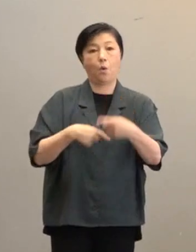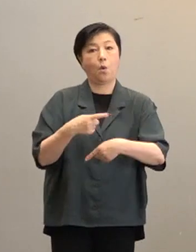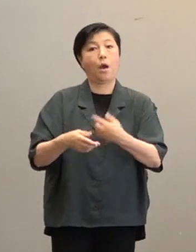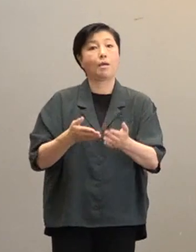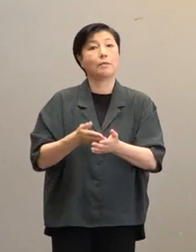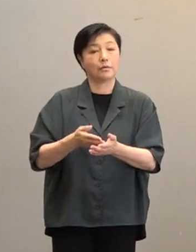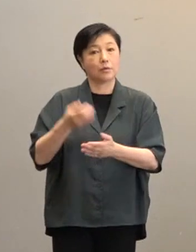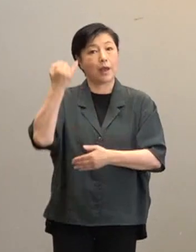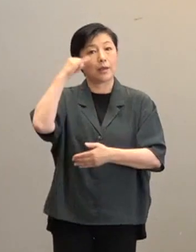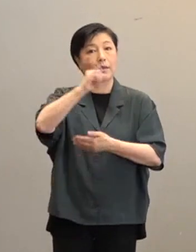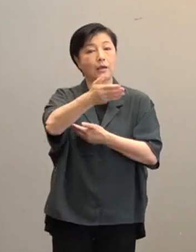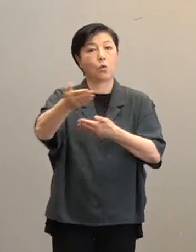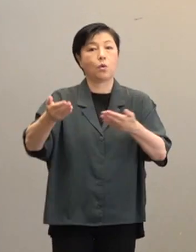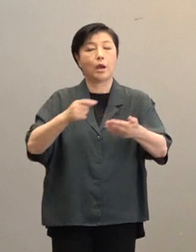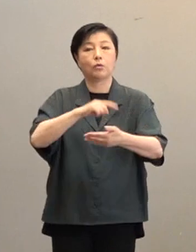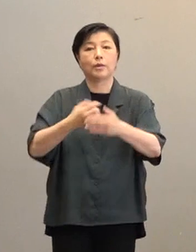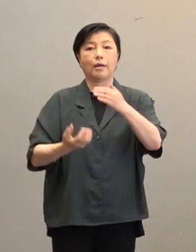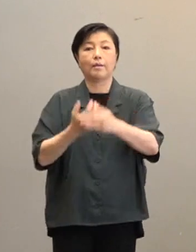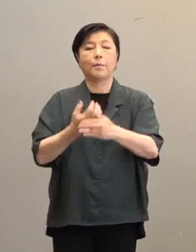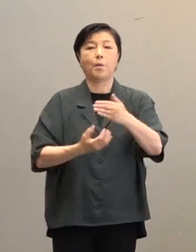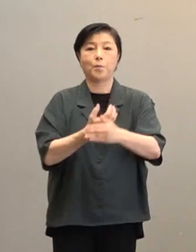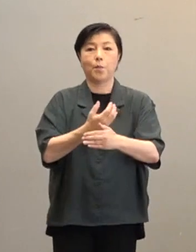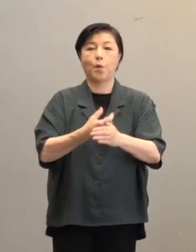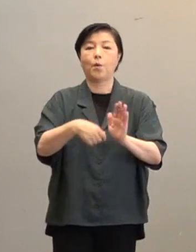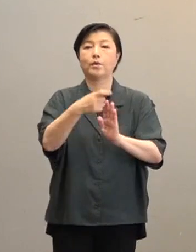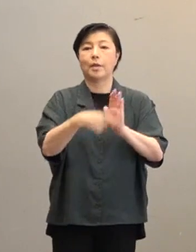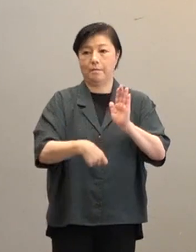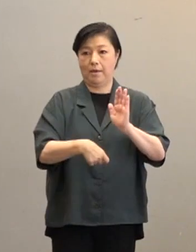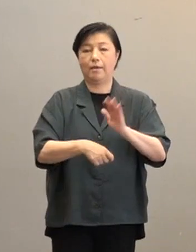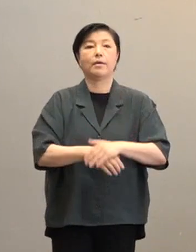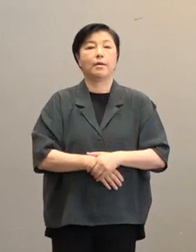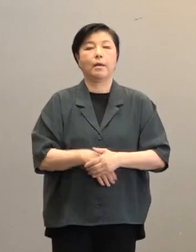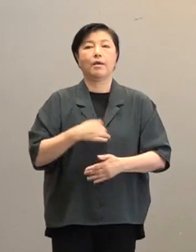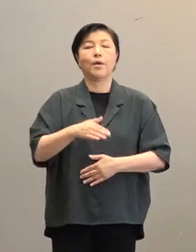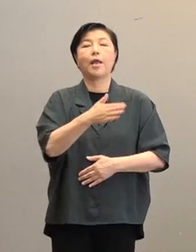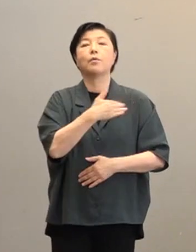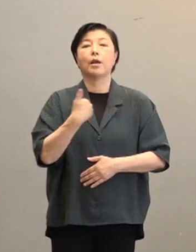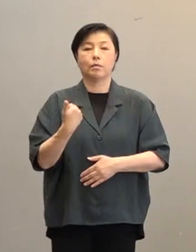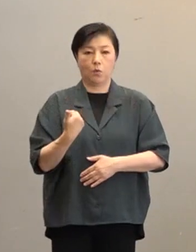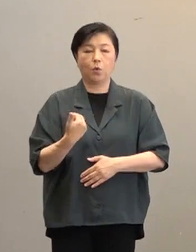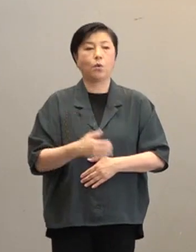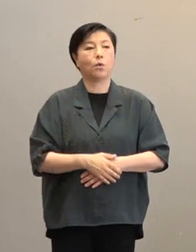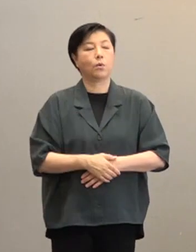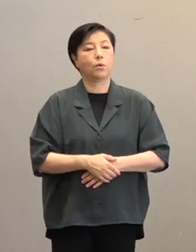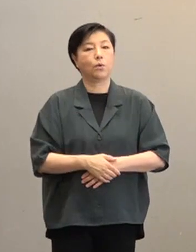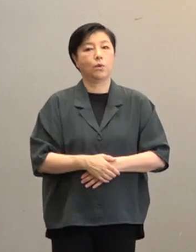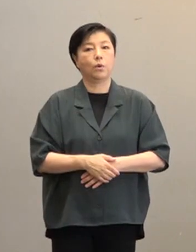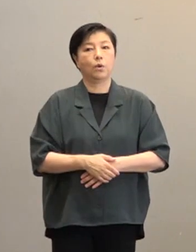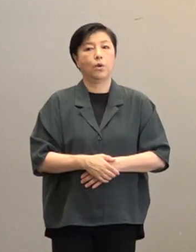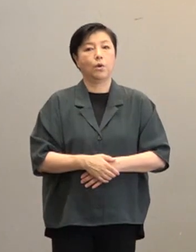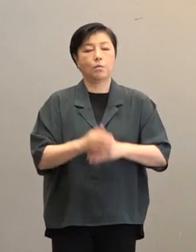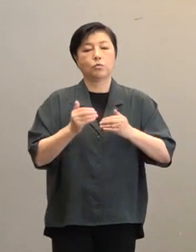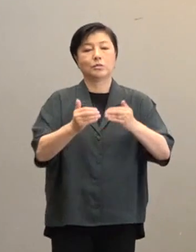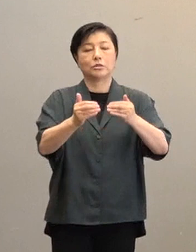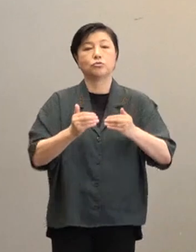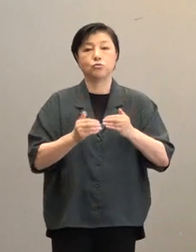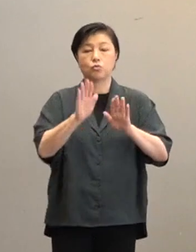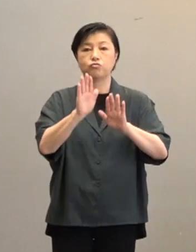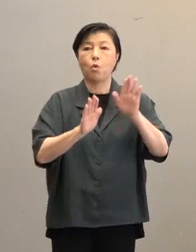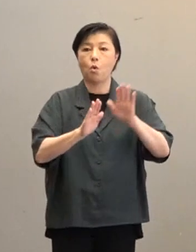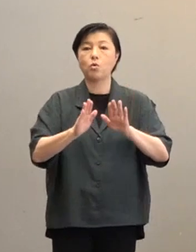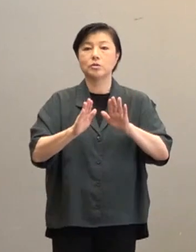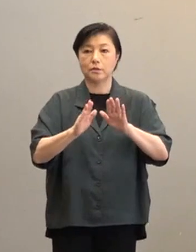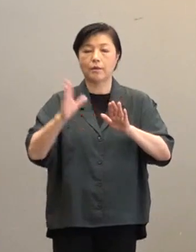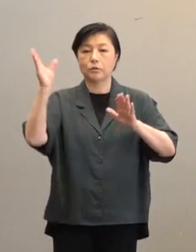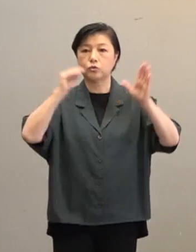意見交換をしていく中で出てきたものでありますので、我々もかなりその進捗に応じて情報提供